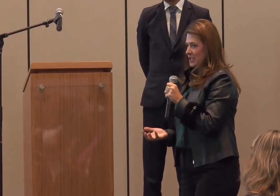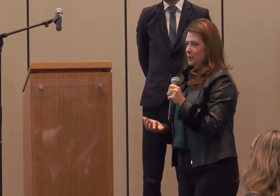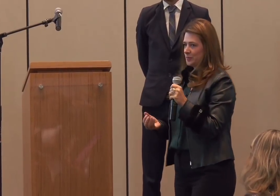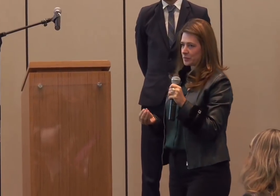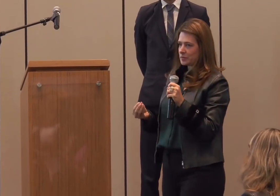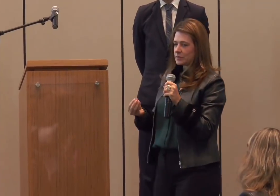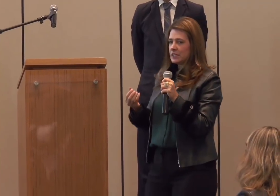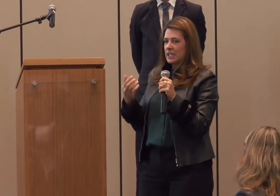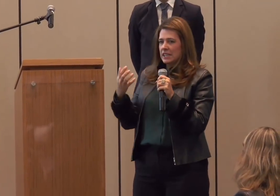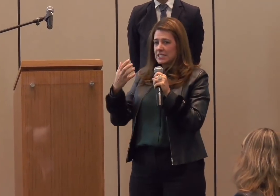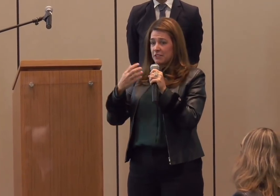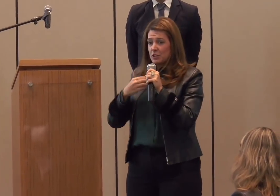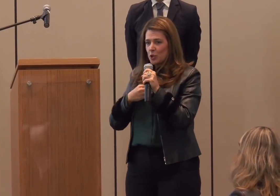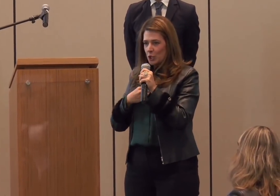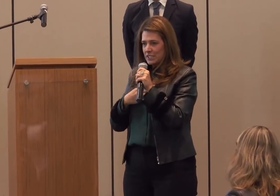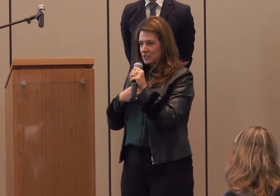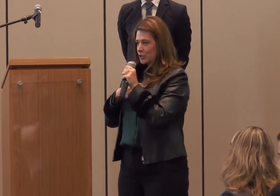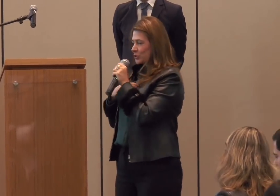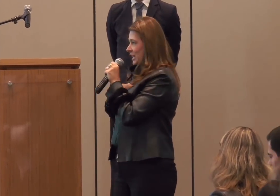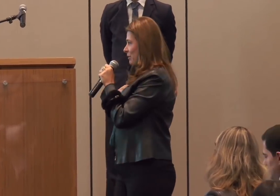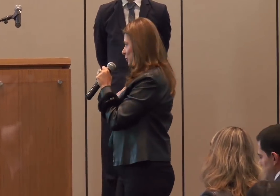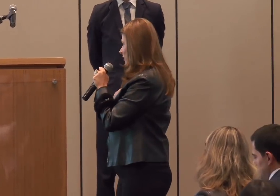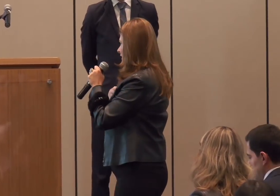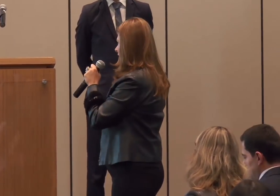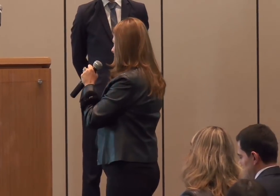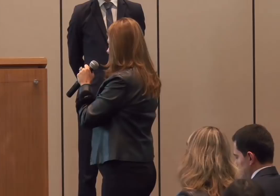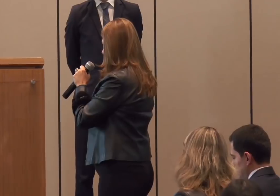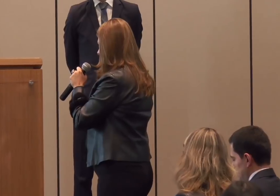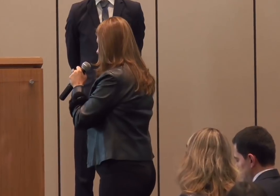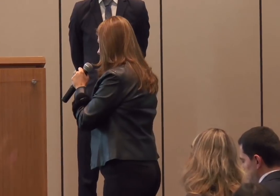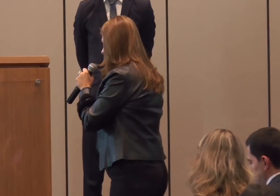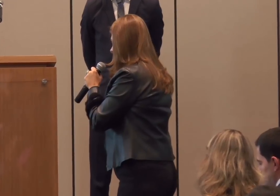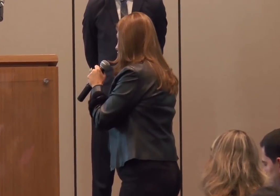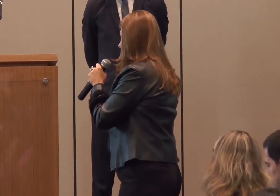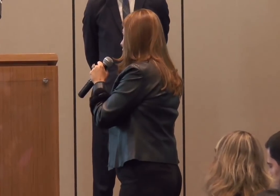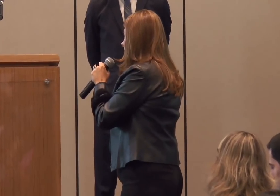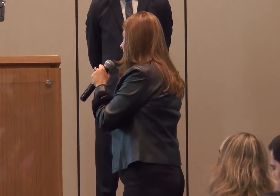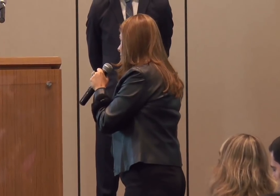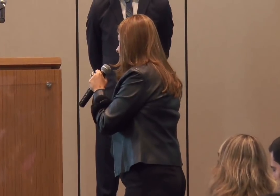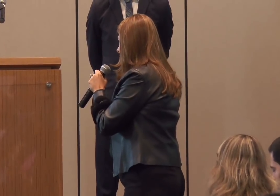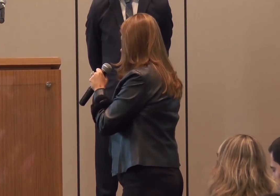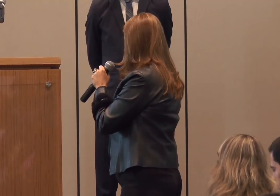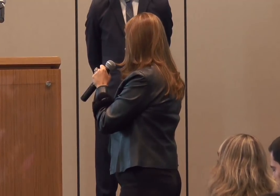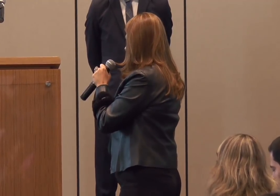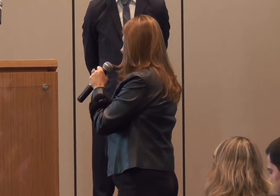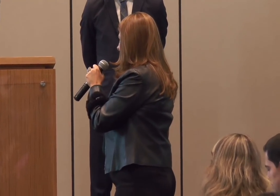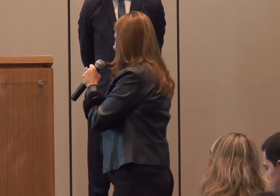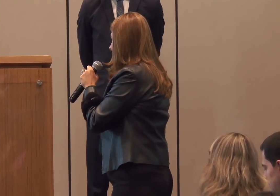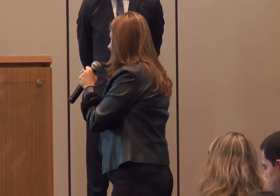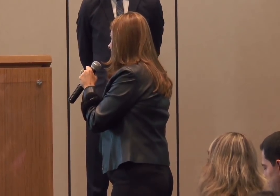estamos haciendo desde fiducóldex nosotros creamos el fideicomiso entonces cualquier empresario